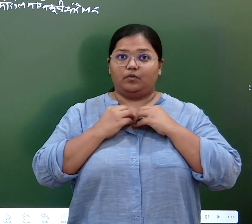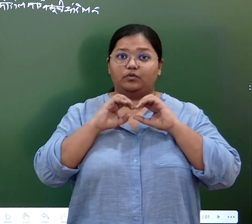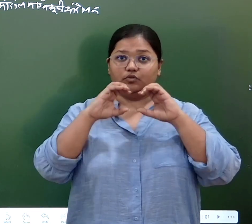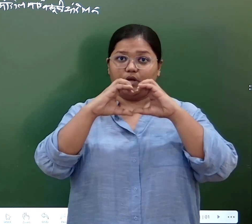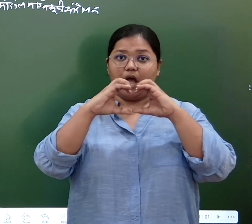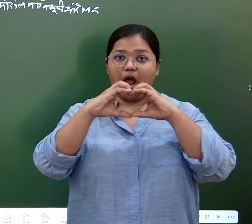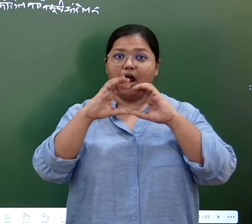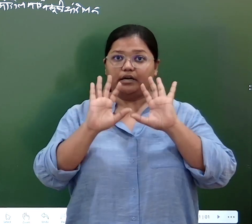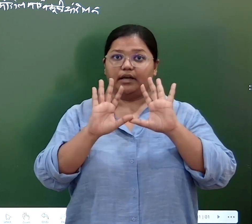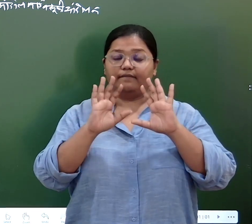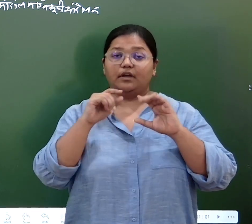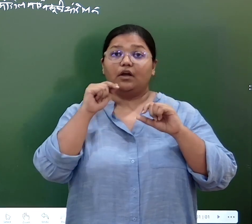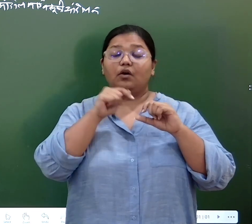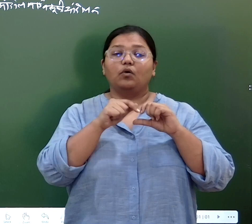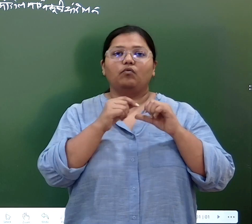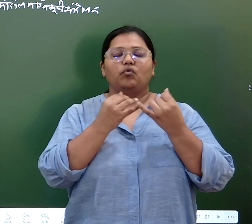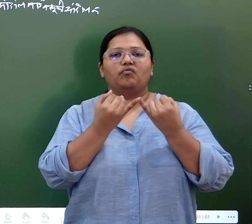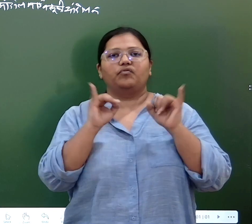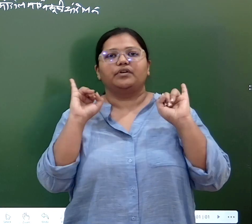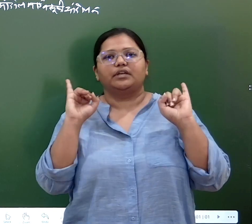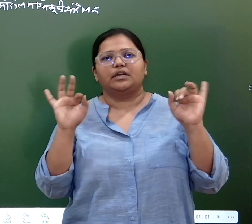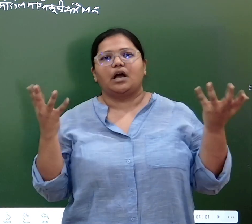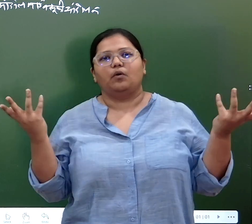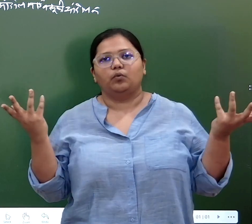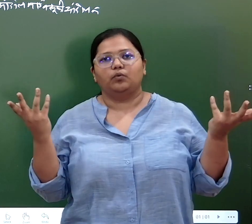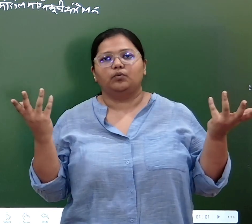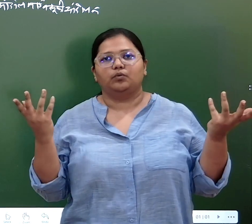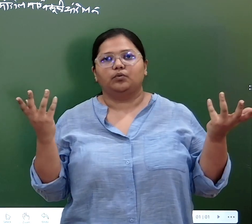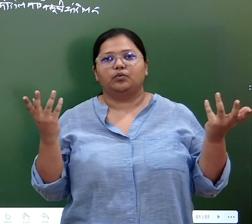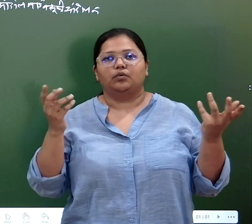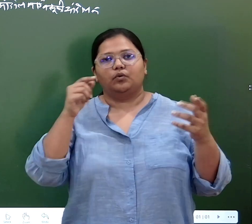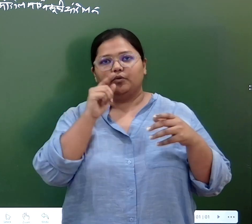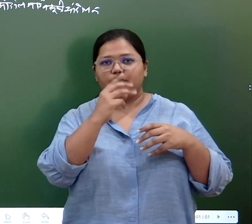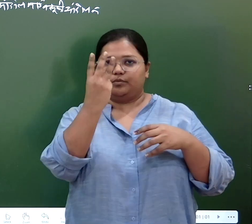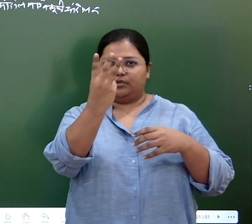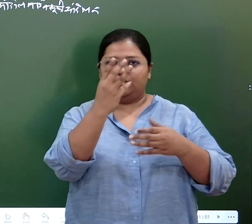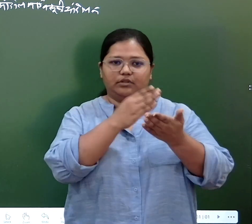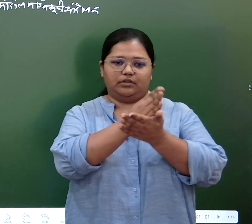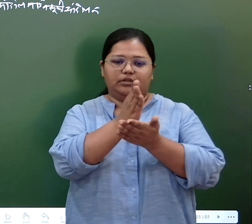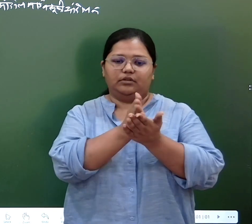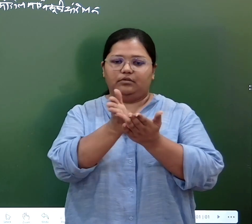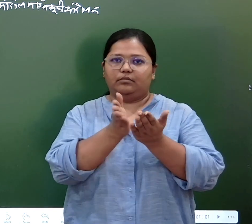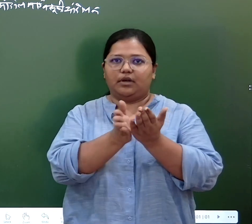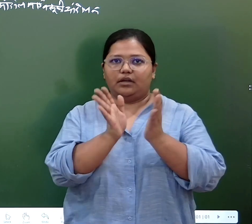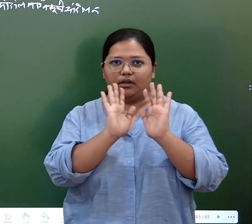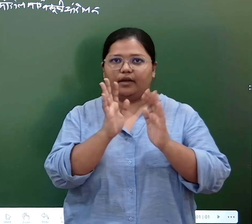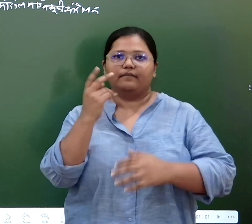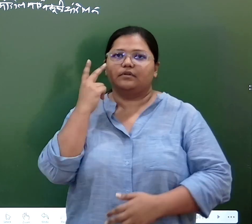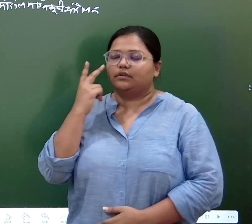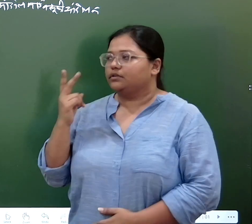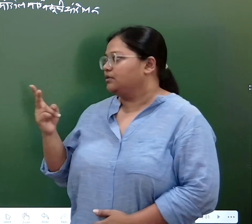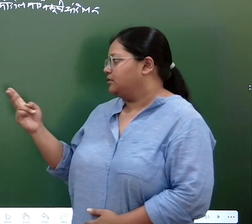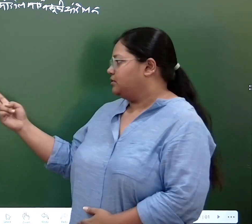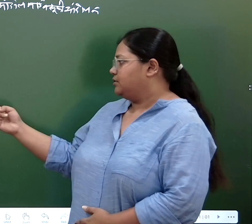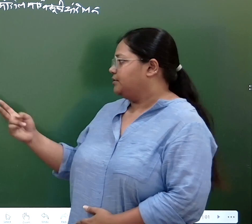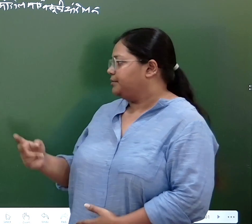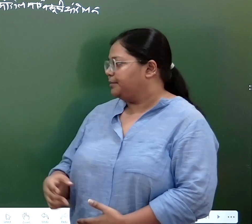तो हिंदू धर्म में आत्मा की मुक्ति के लिए तीन मार्गों को स्वीकार किया गया है।